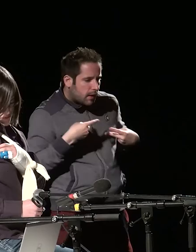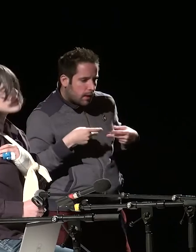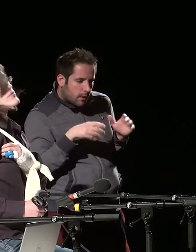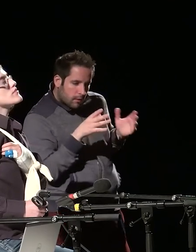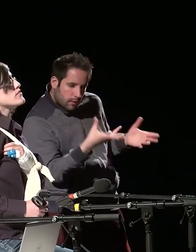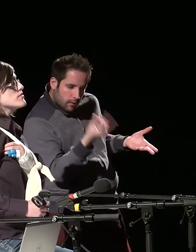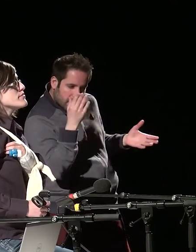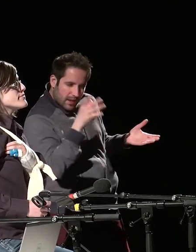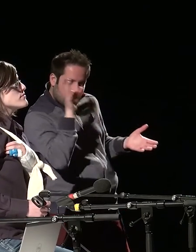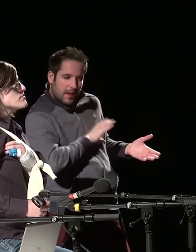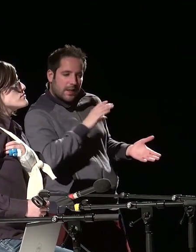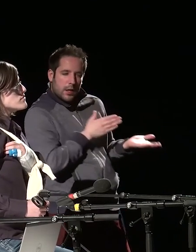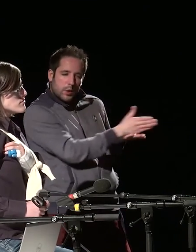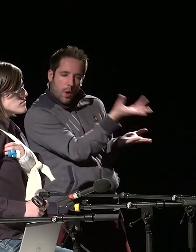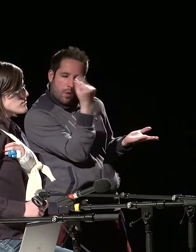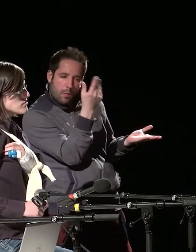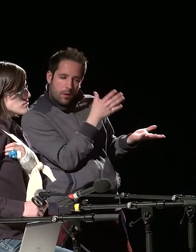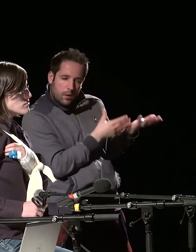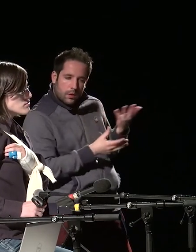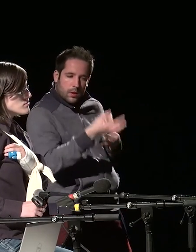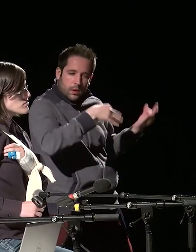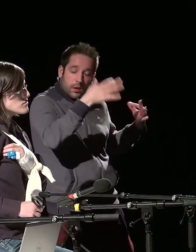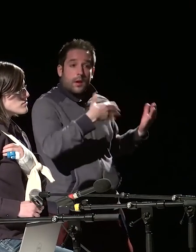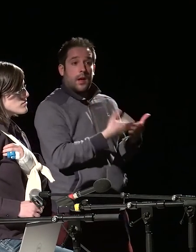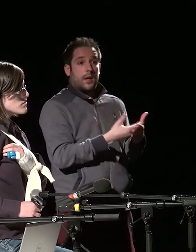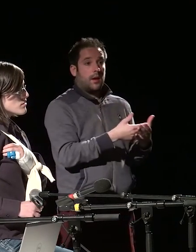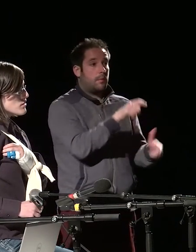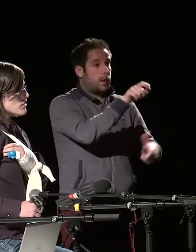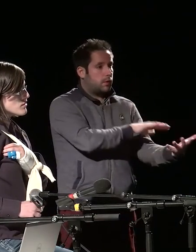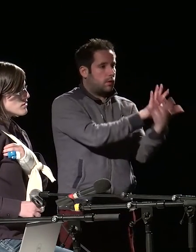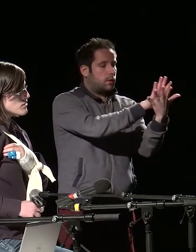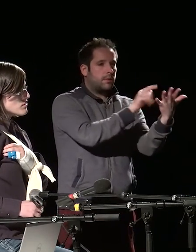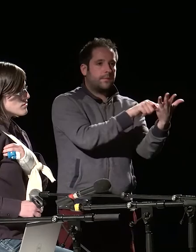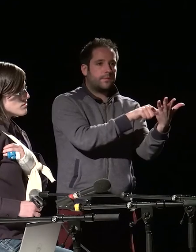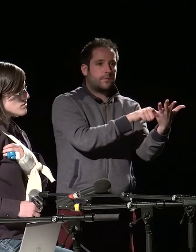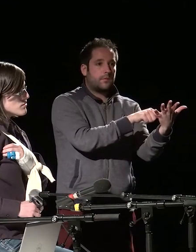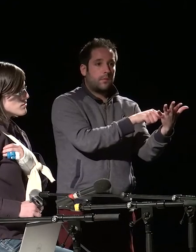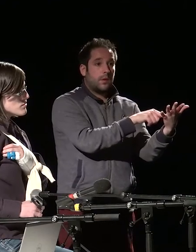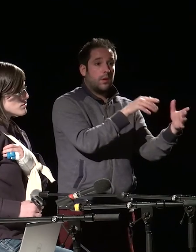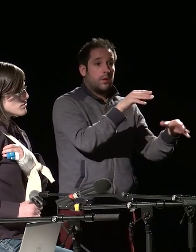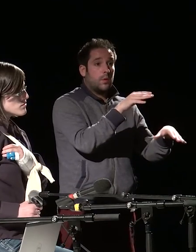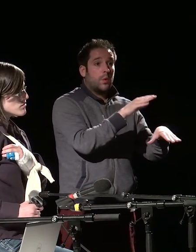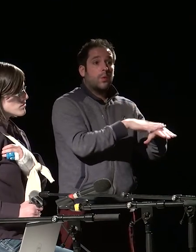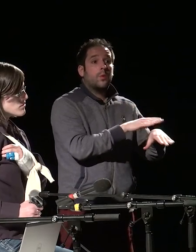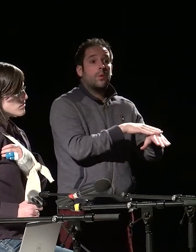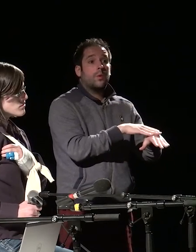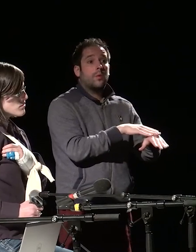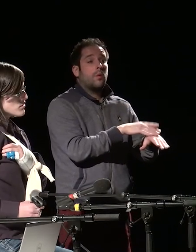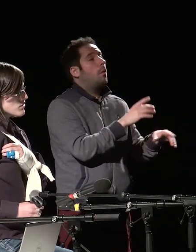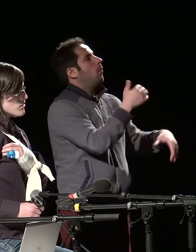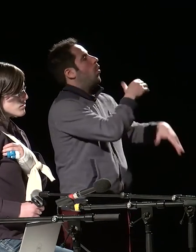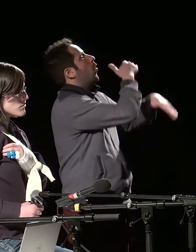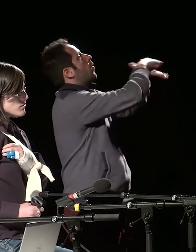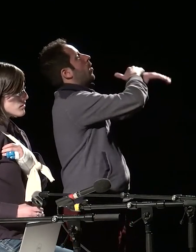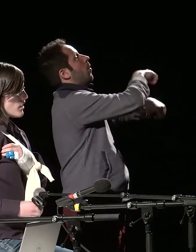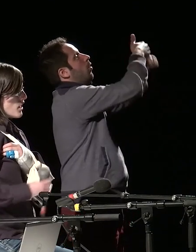même réalité que tout le monde, mais en tout cas qui essaient d'en rendre compte, etc., cette confrontation-là, qui n'est pas forcément une confrontation avec ce qui nous vient d'en